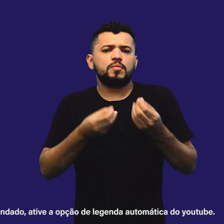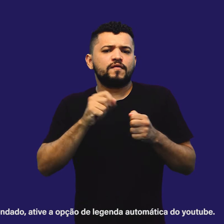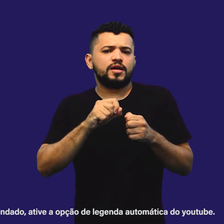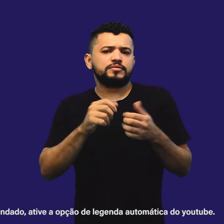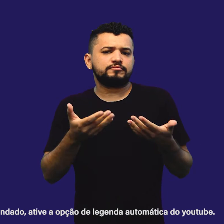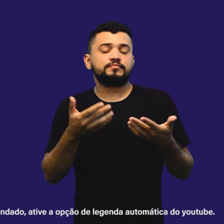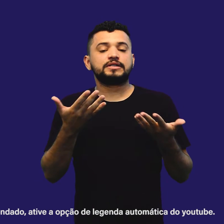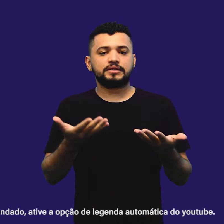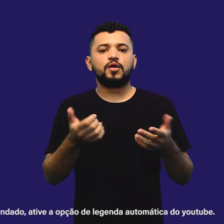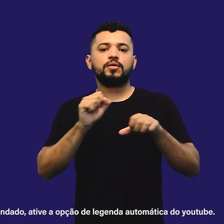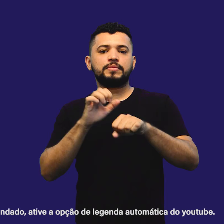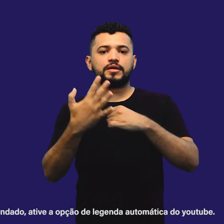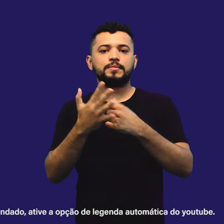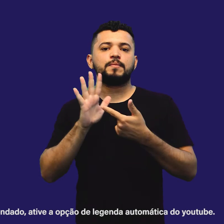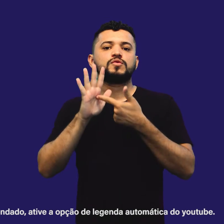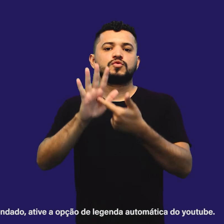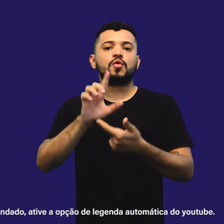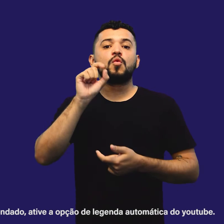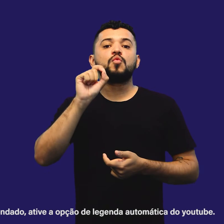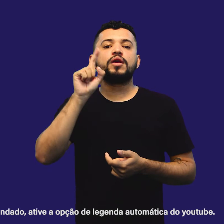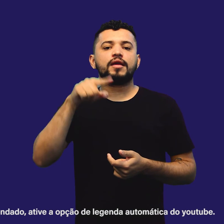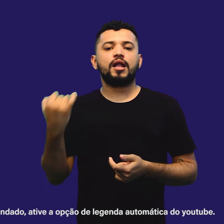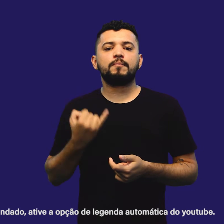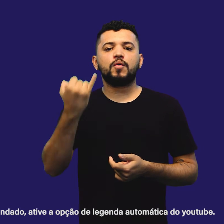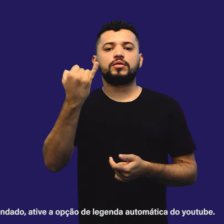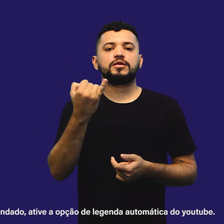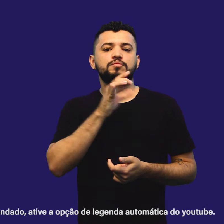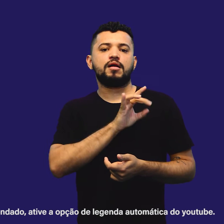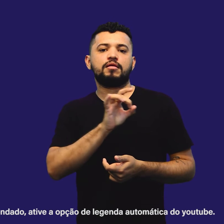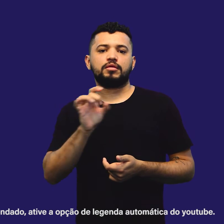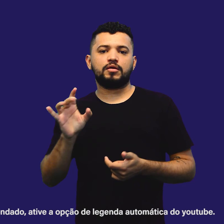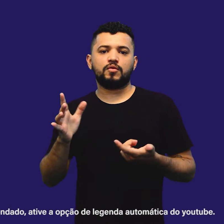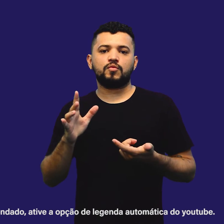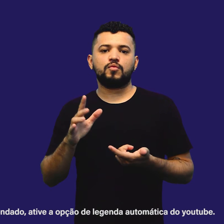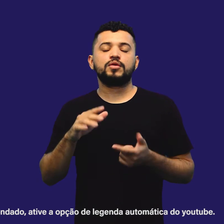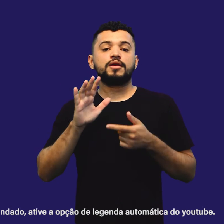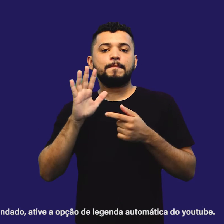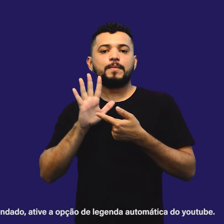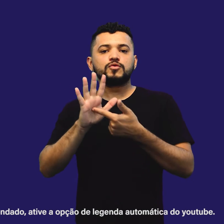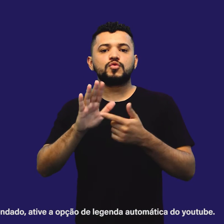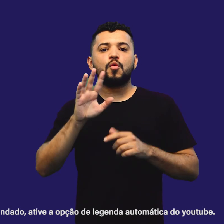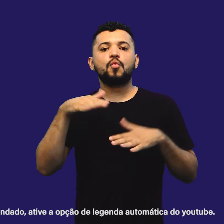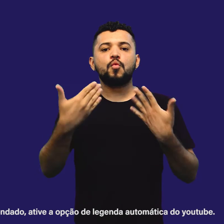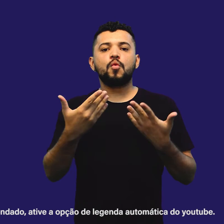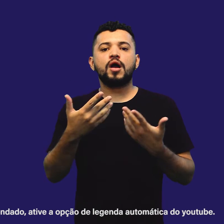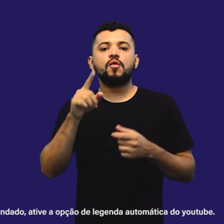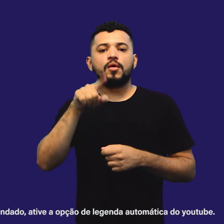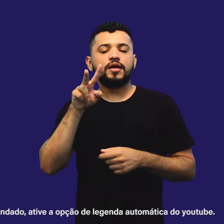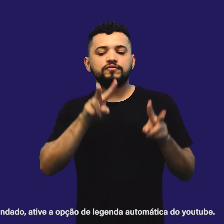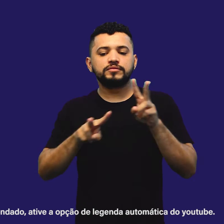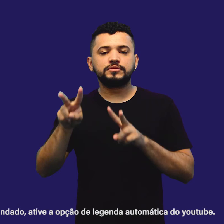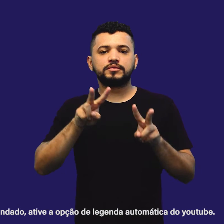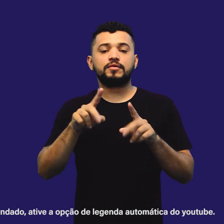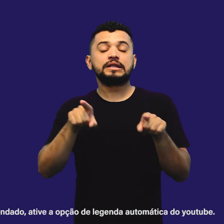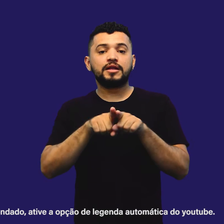coisas essenciais, né? Favoreceu muito esse olhar. Eu acho que a gente está, das coisas ruins que aconteceram, que não foram poucas,